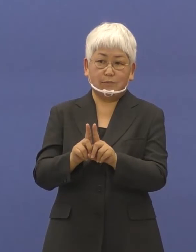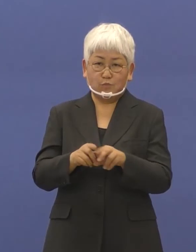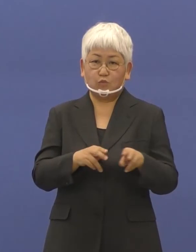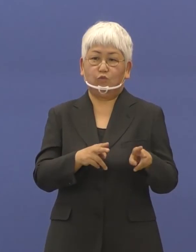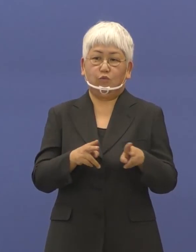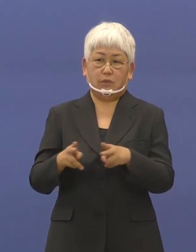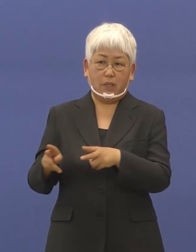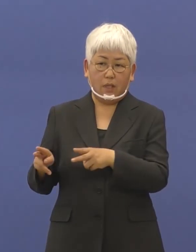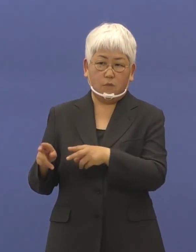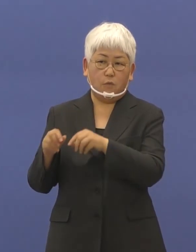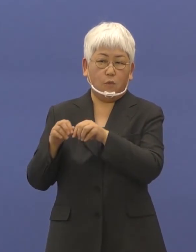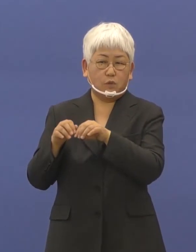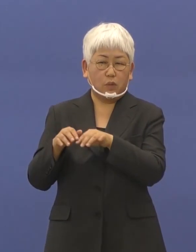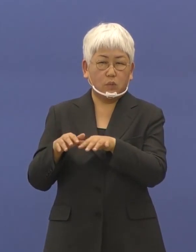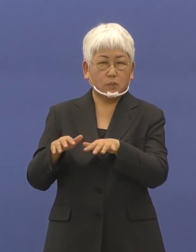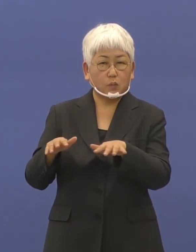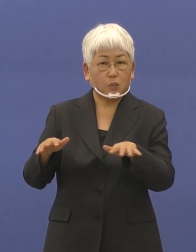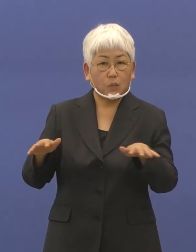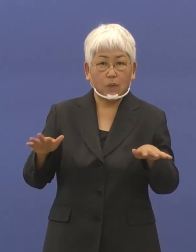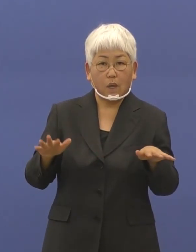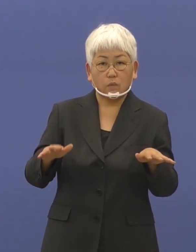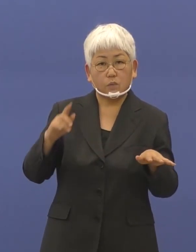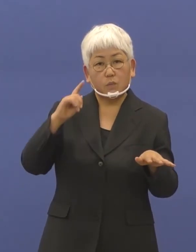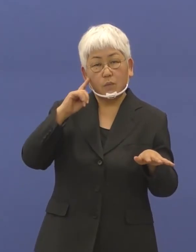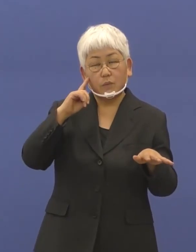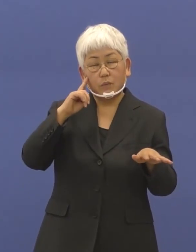ってると思うんですけれども、